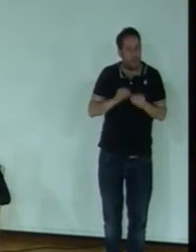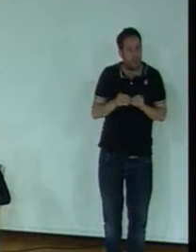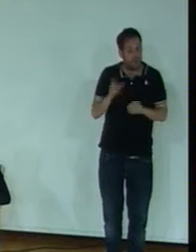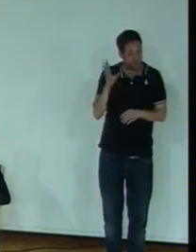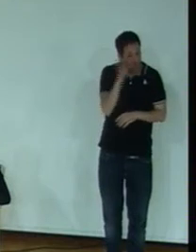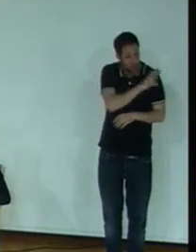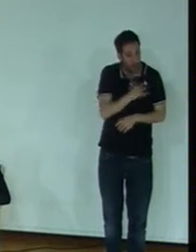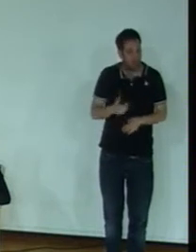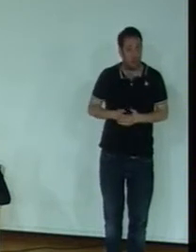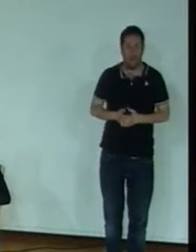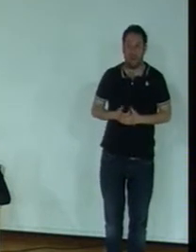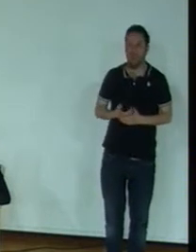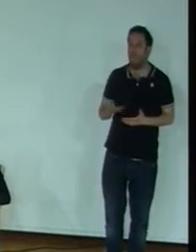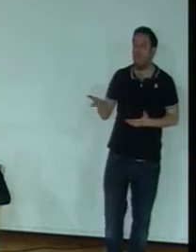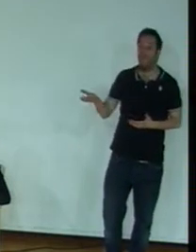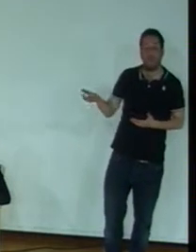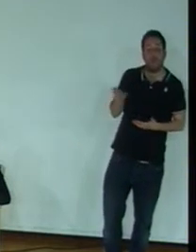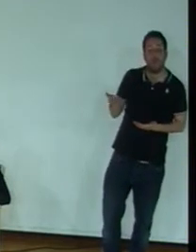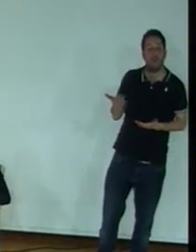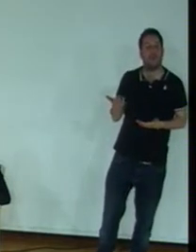très difficiles. En gros, si vous dites...